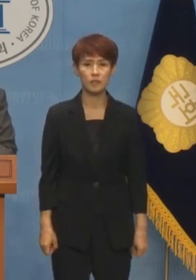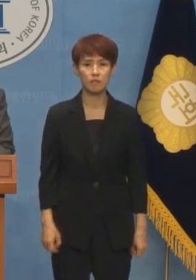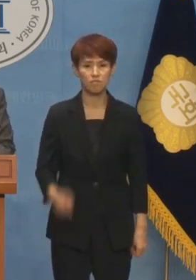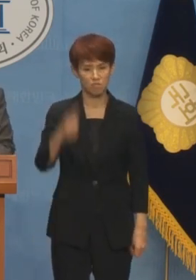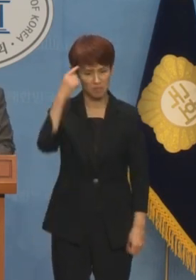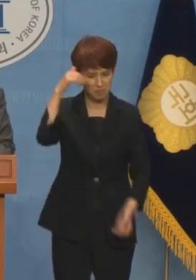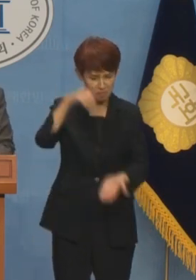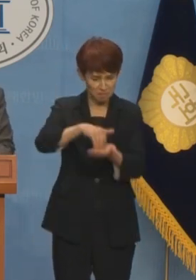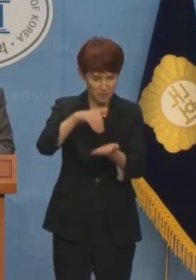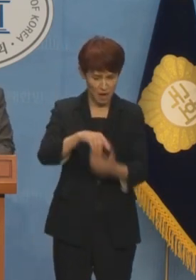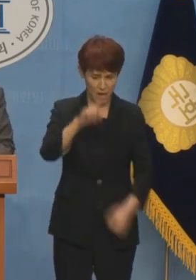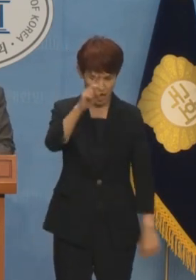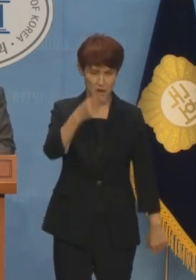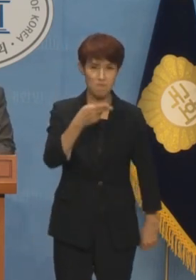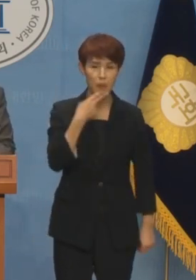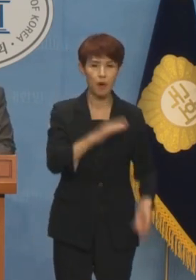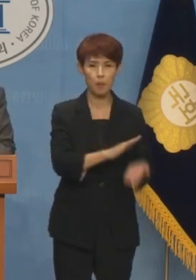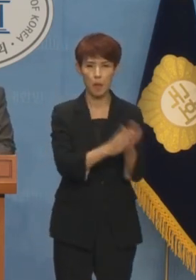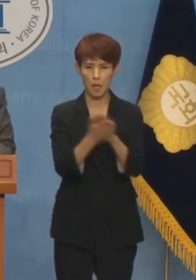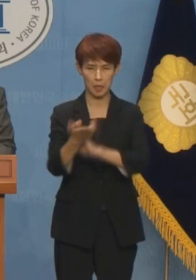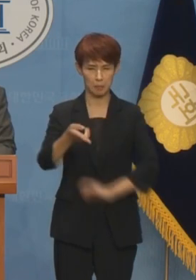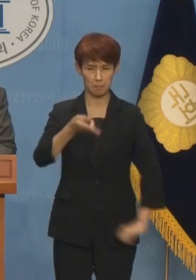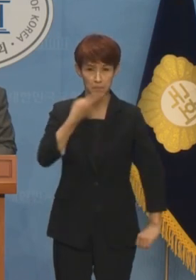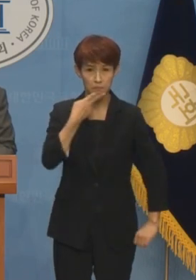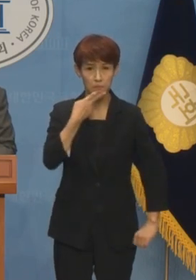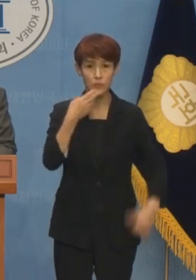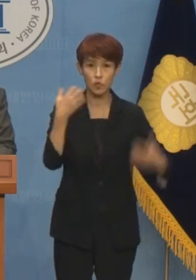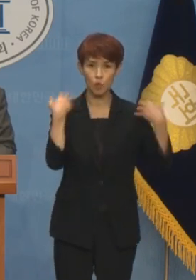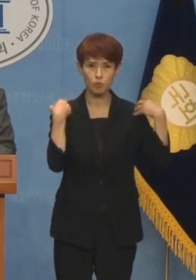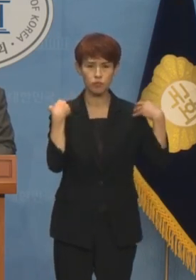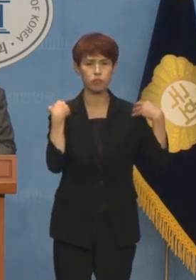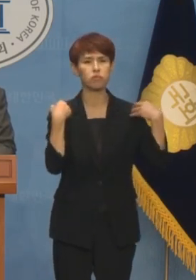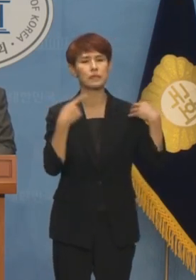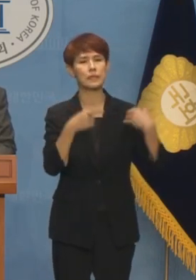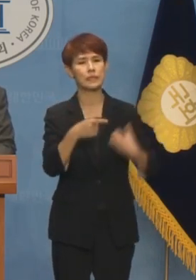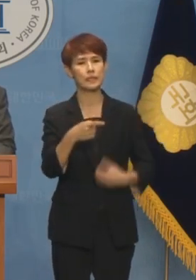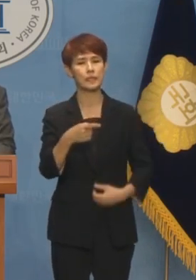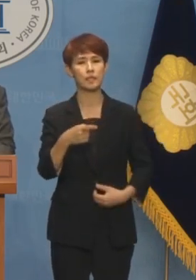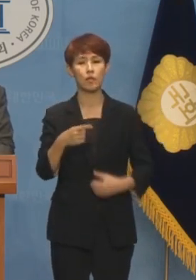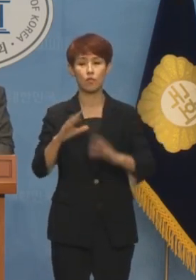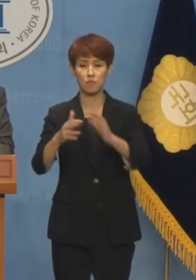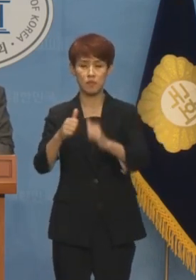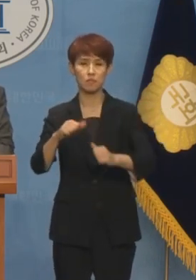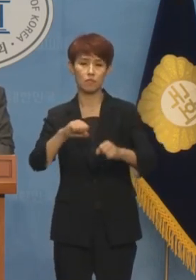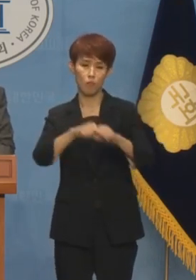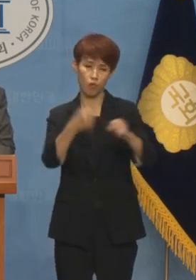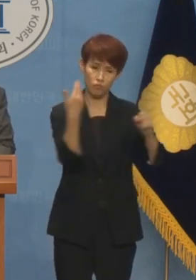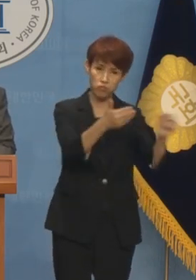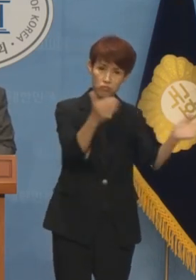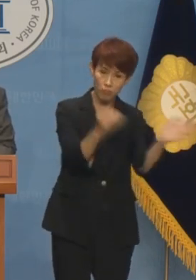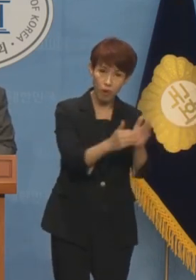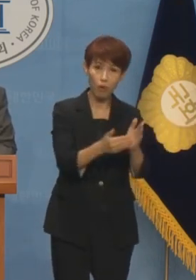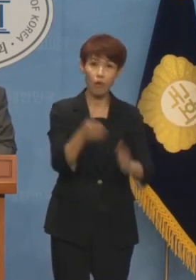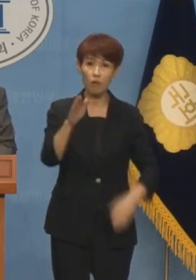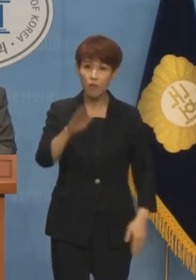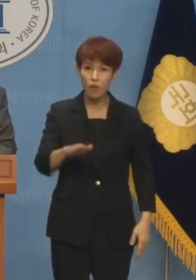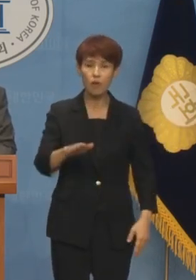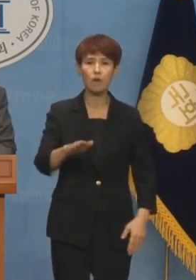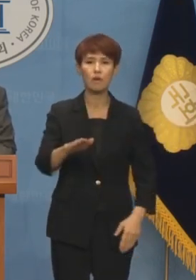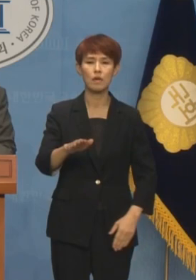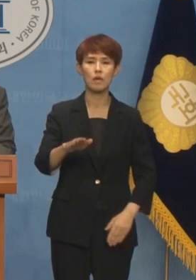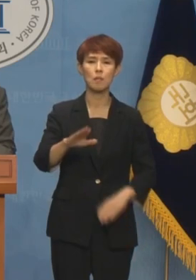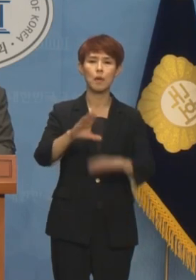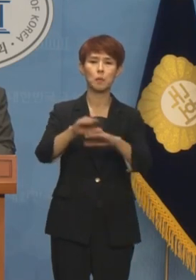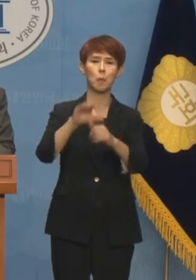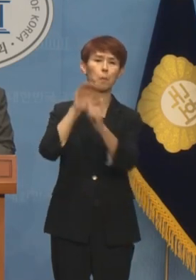반성하지 않고 변하지 않는 정부를 심판한 이번 총선을 겪고도 언론 입 틀어막는데